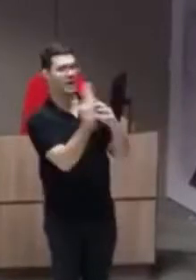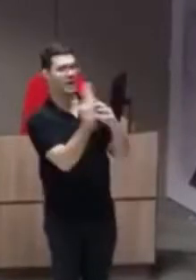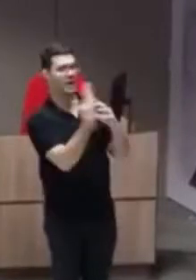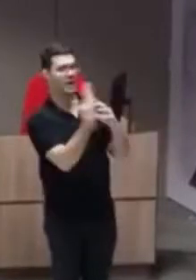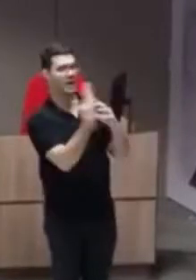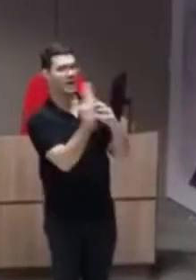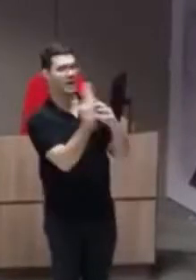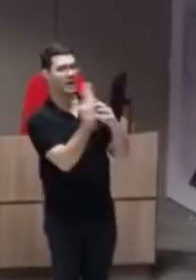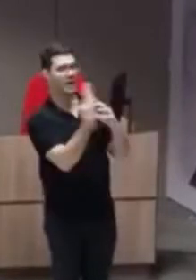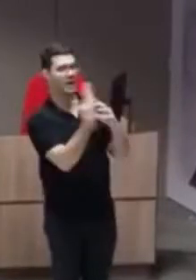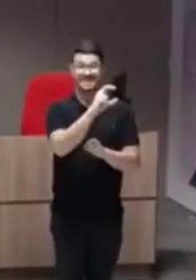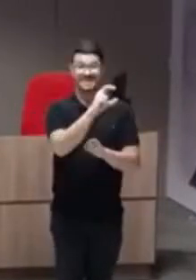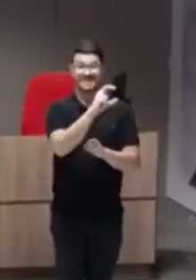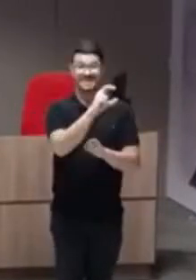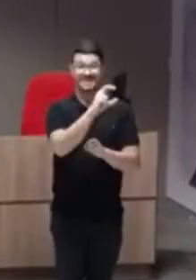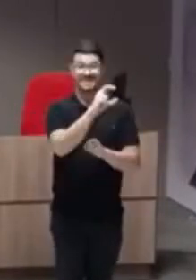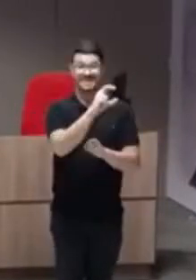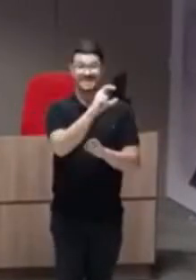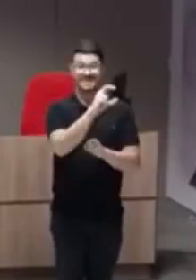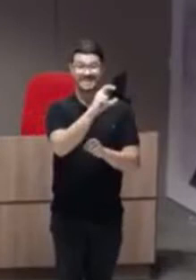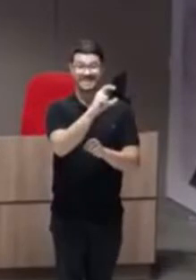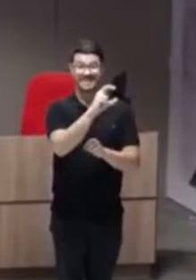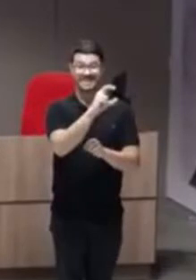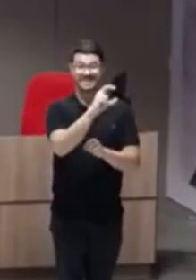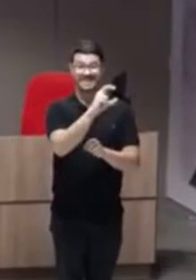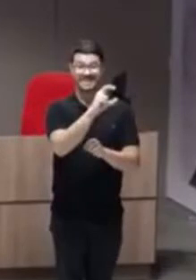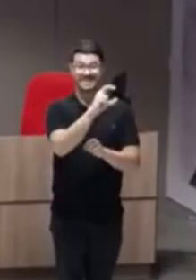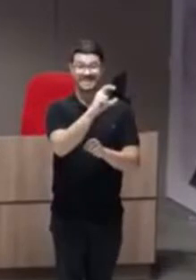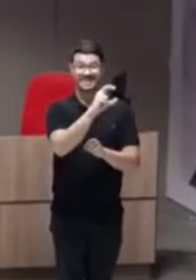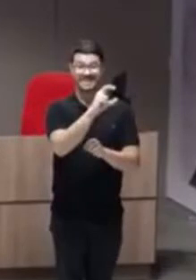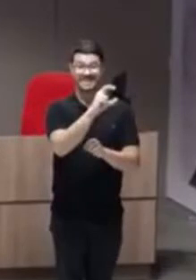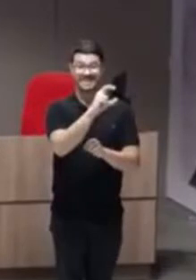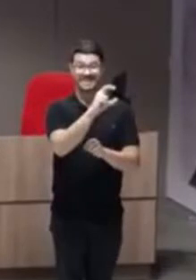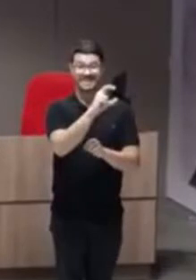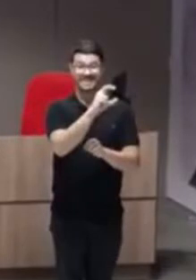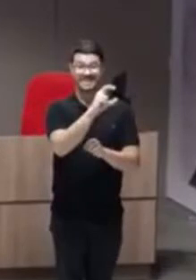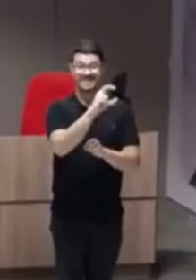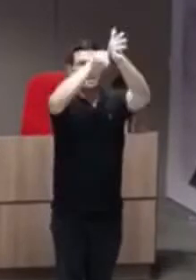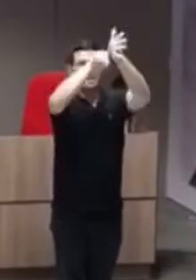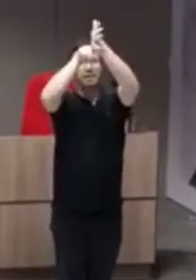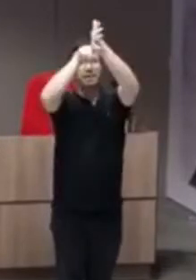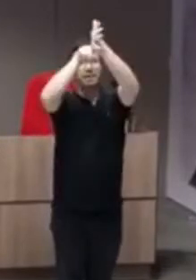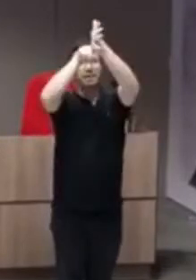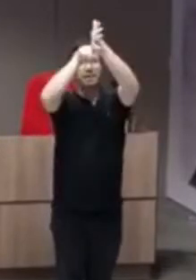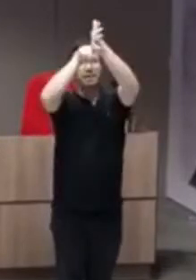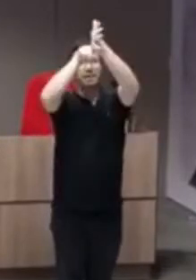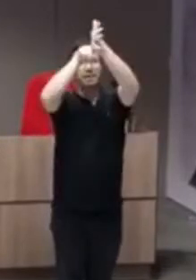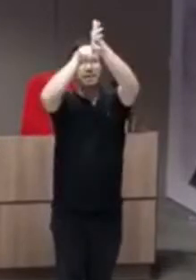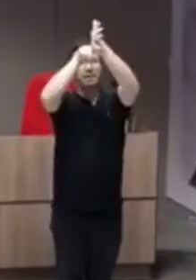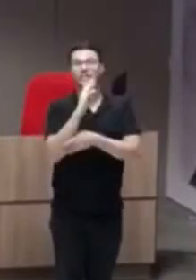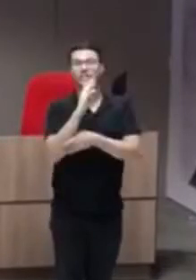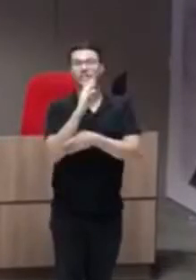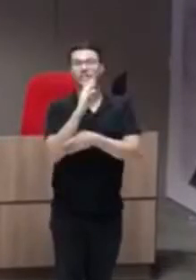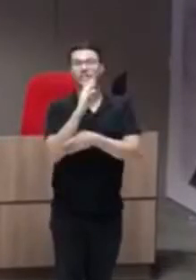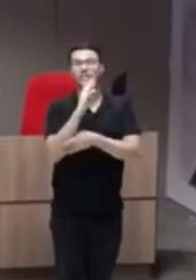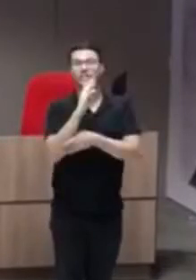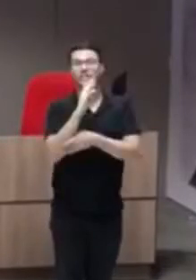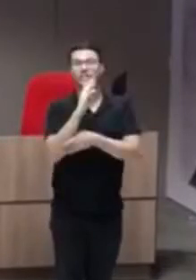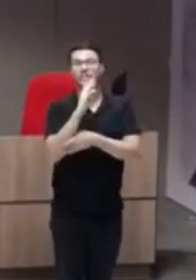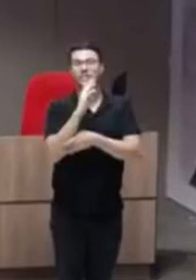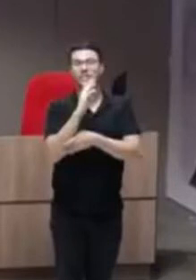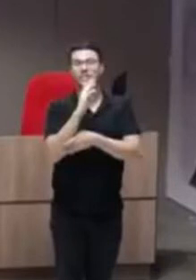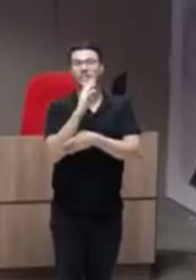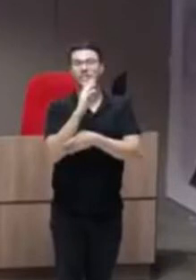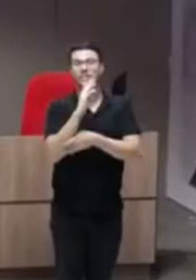de 500 pessoas mobilizadas no país inteiro para realizar essa inspeção simultaneamente, no prazo de uma semana, em